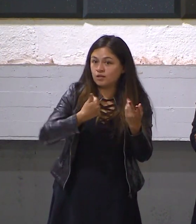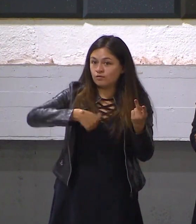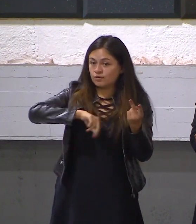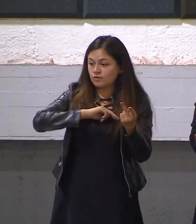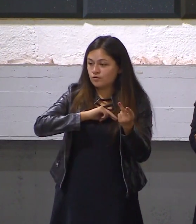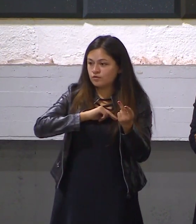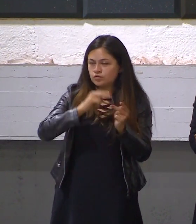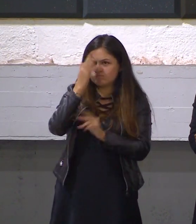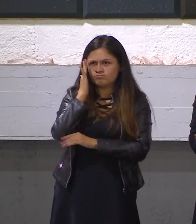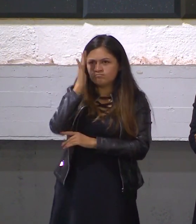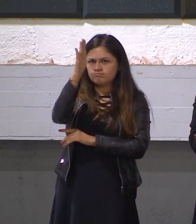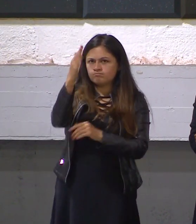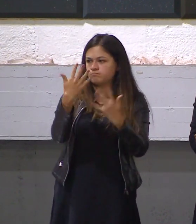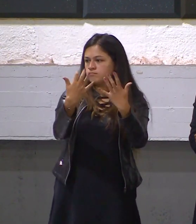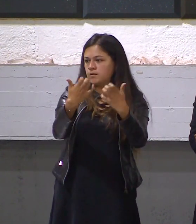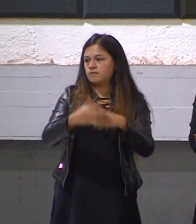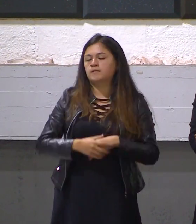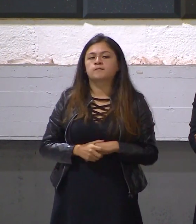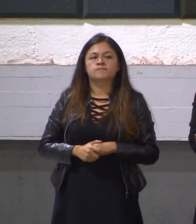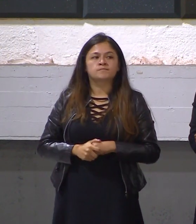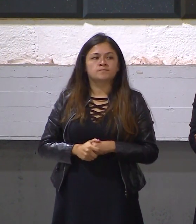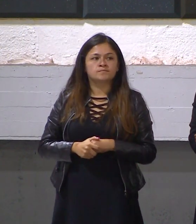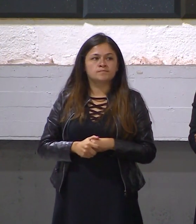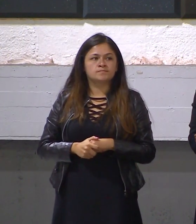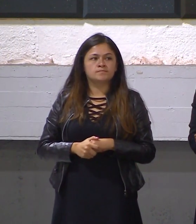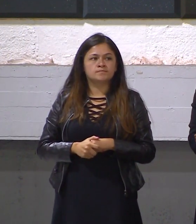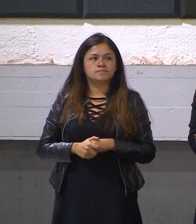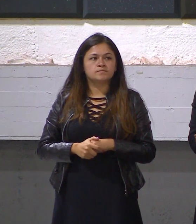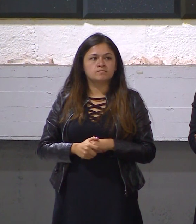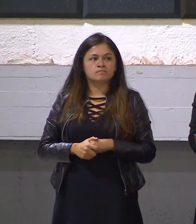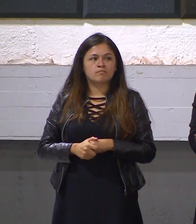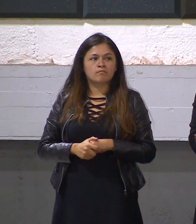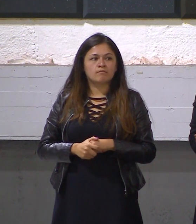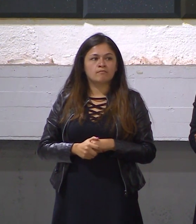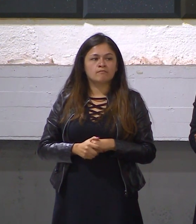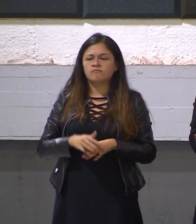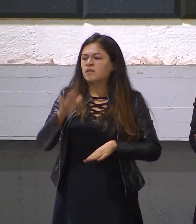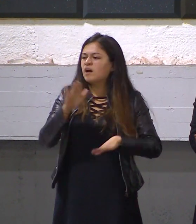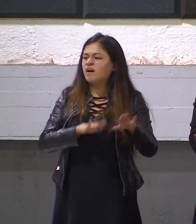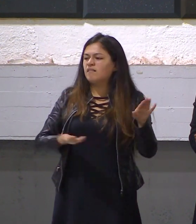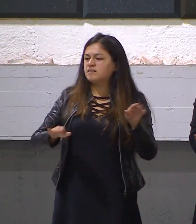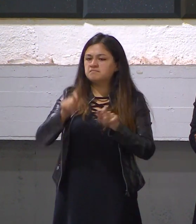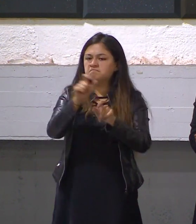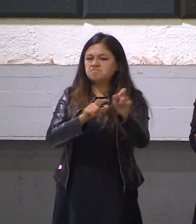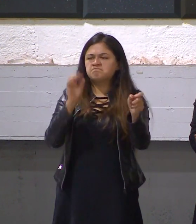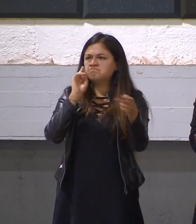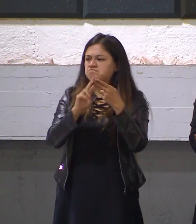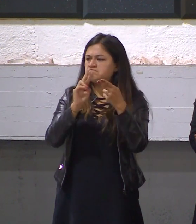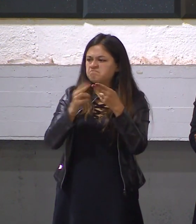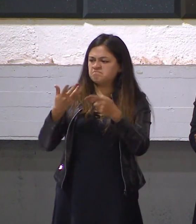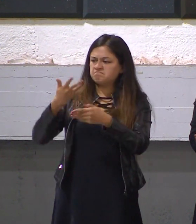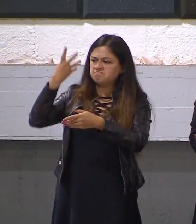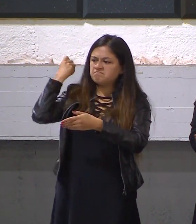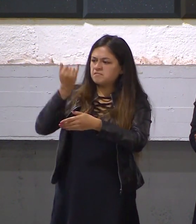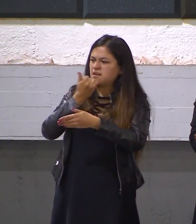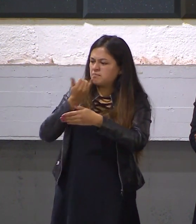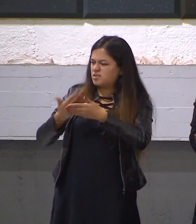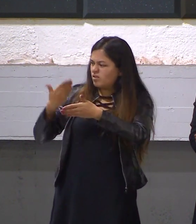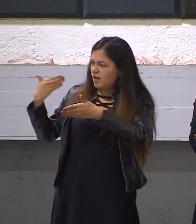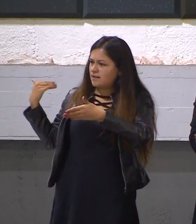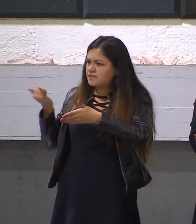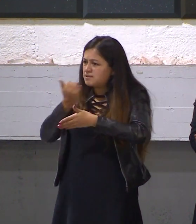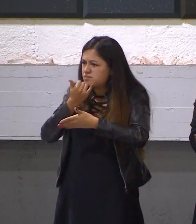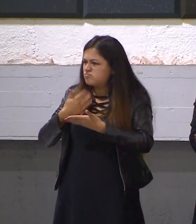nosotros nos proyectamos a veces cuando desconocemos la historia no